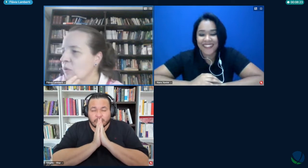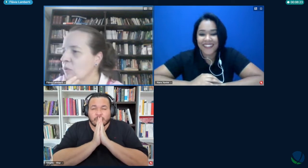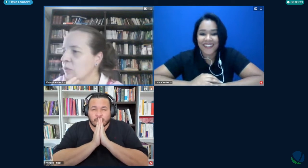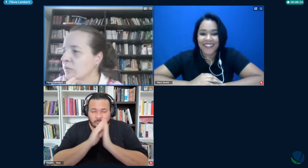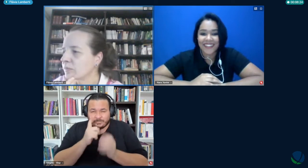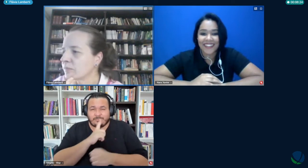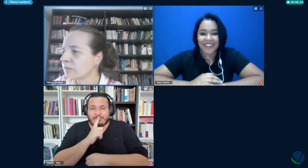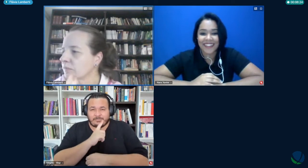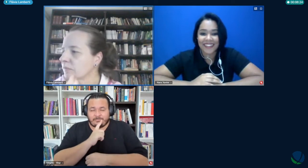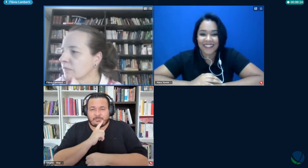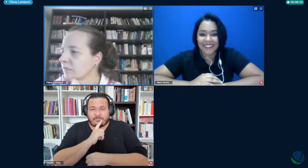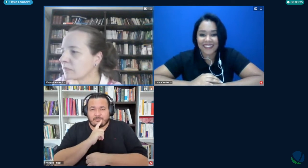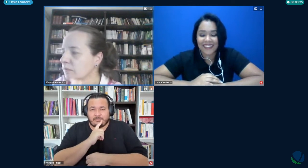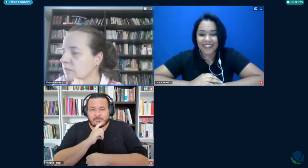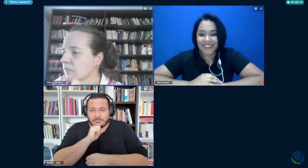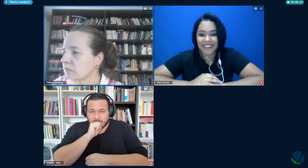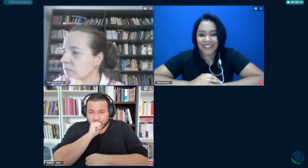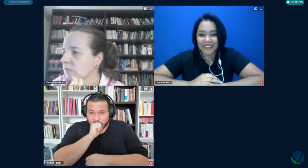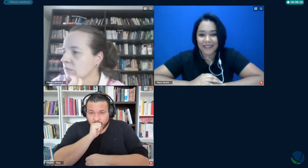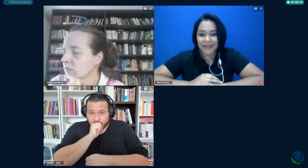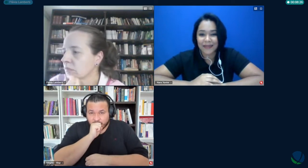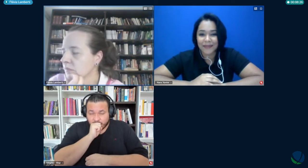Tem um...